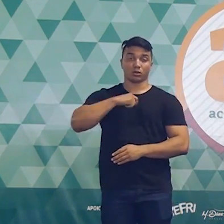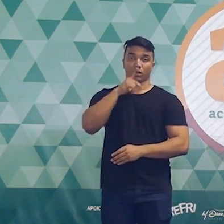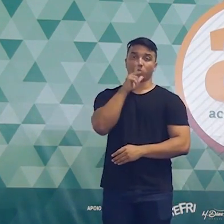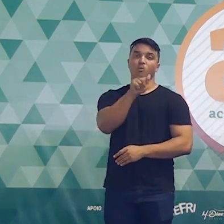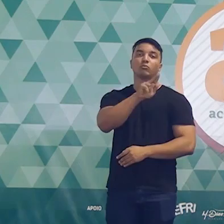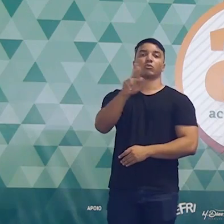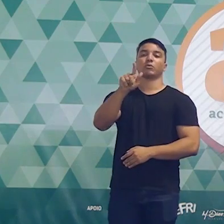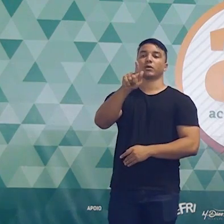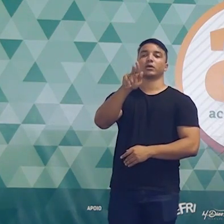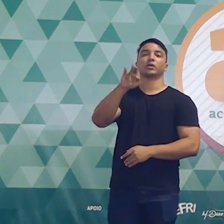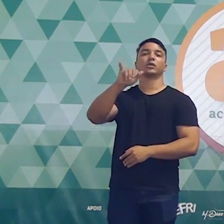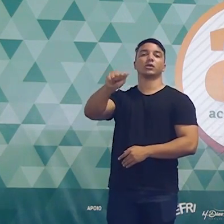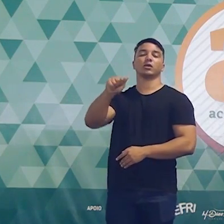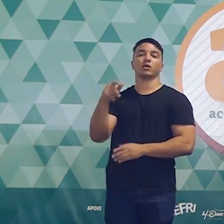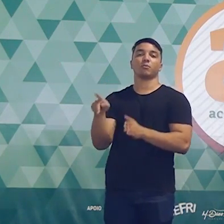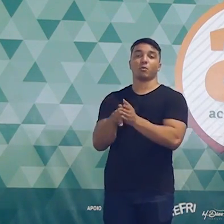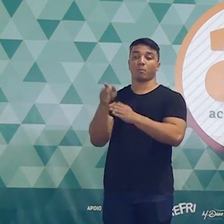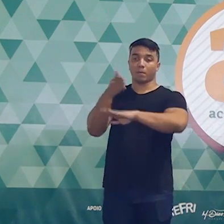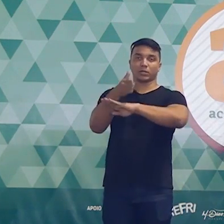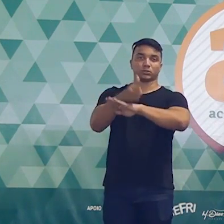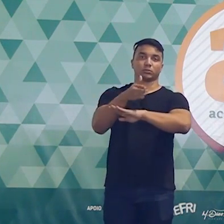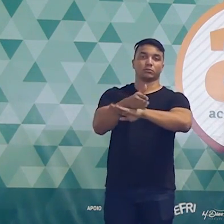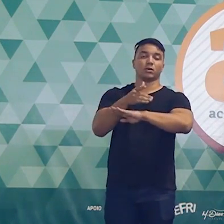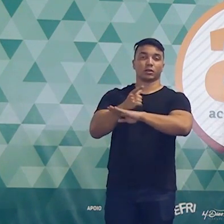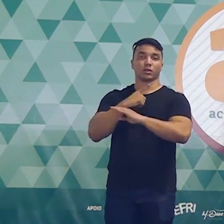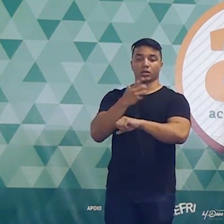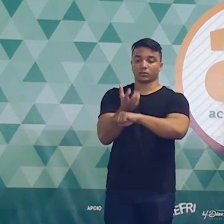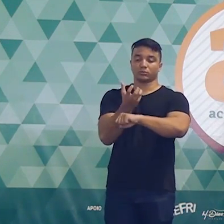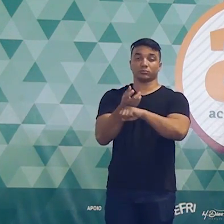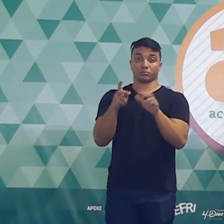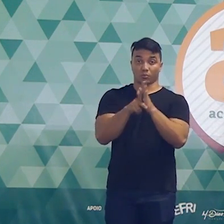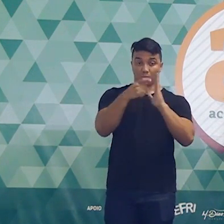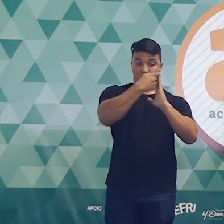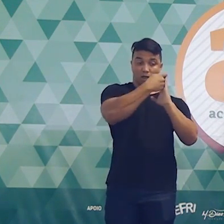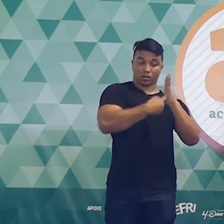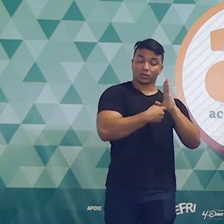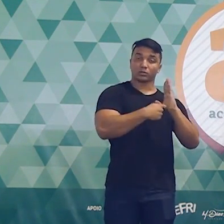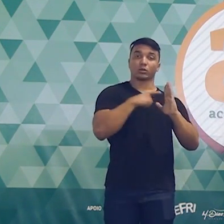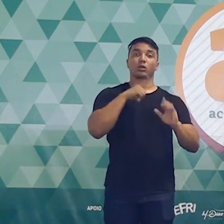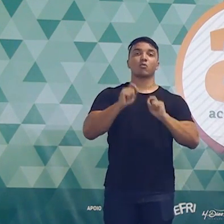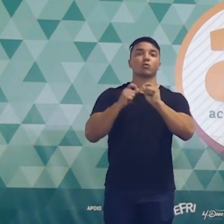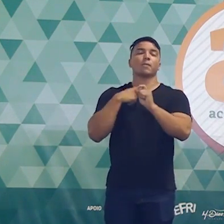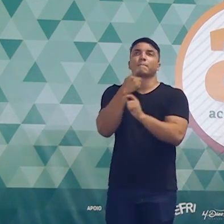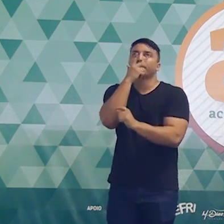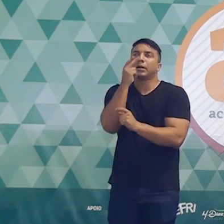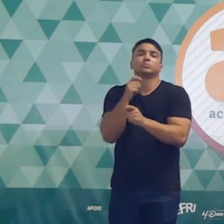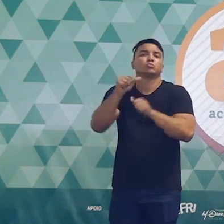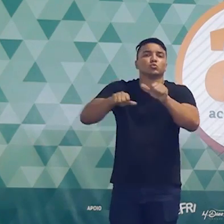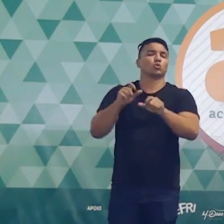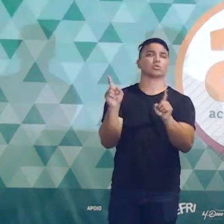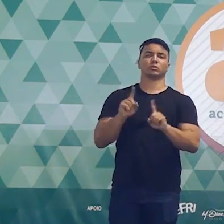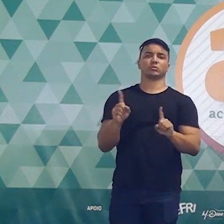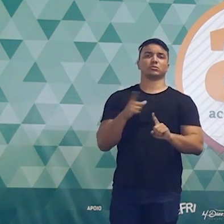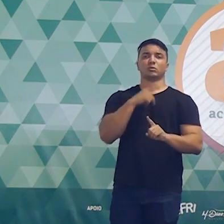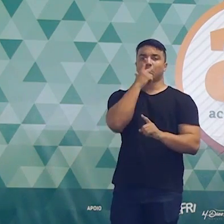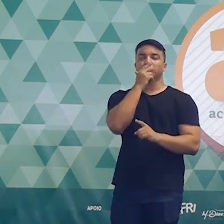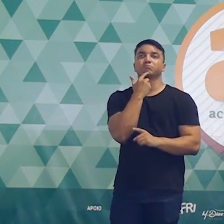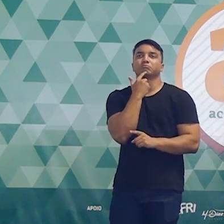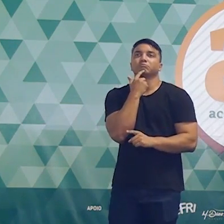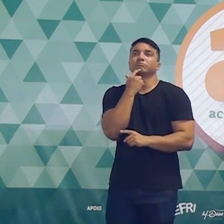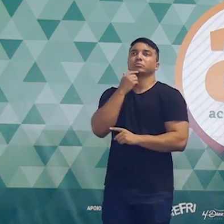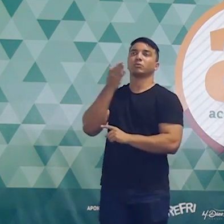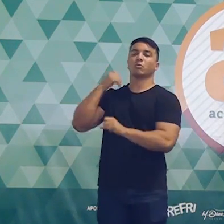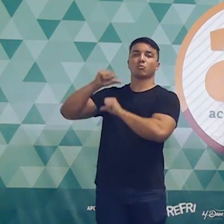do participante, a cartilha do participante do Enem, na disciplina de redação, ela ficou praticamente inalterada. Foi divulgada